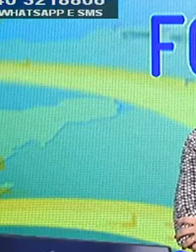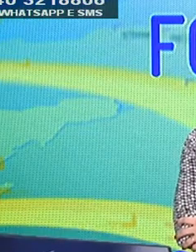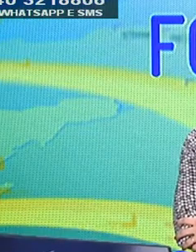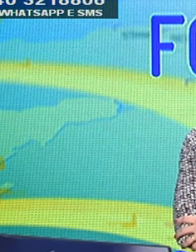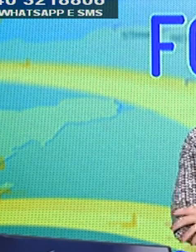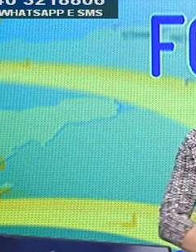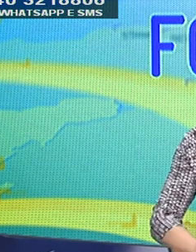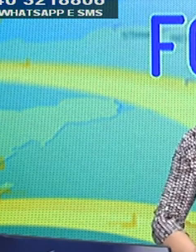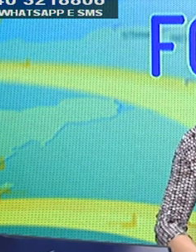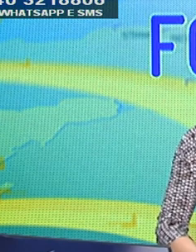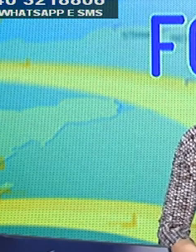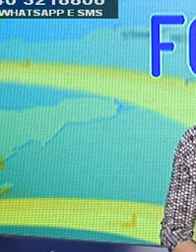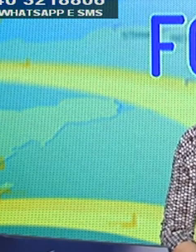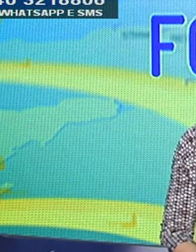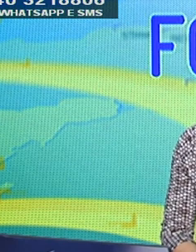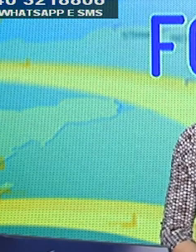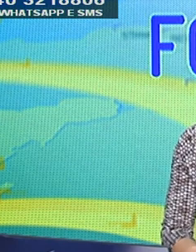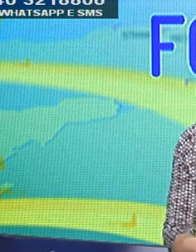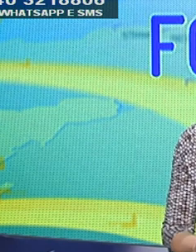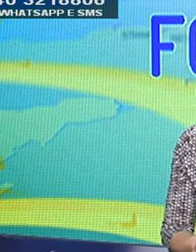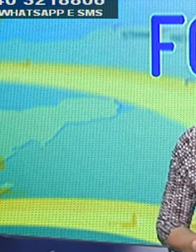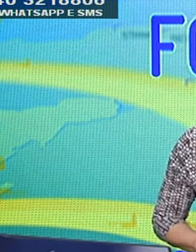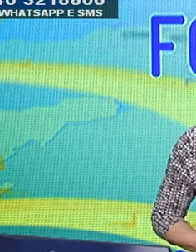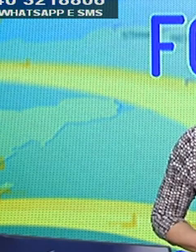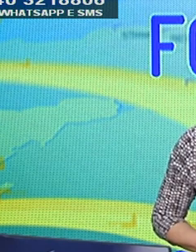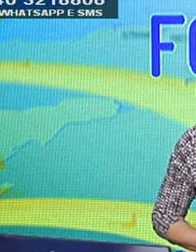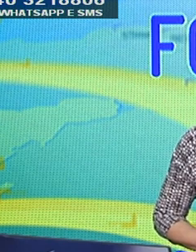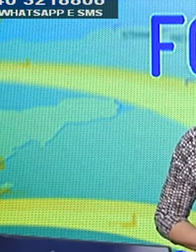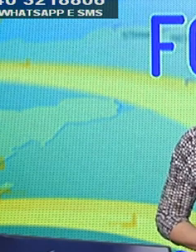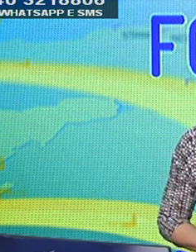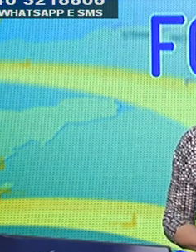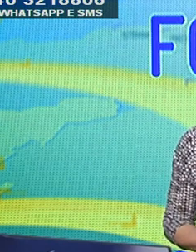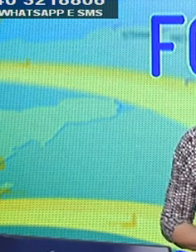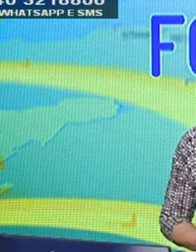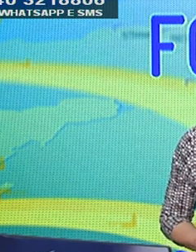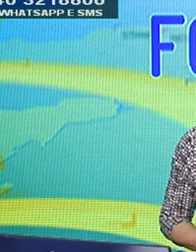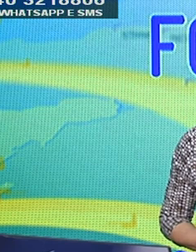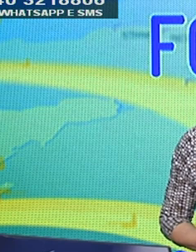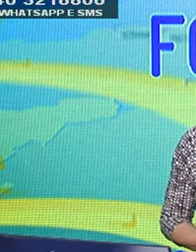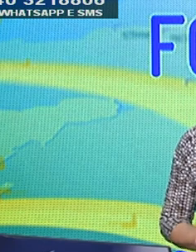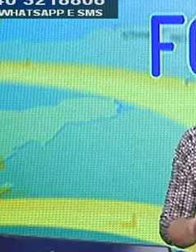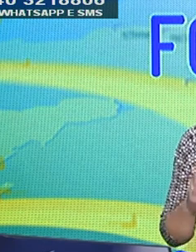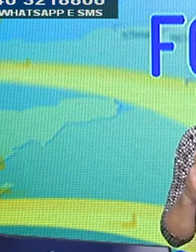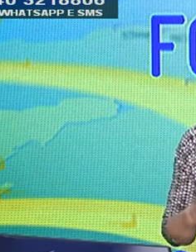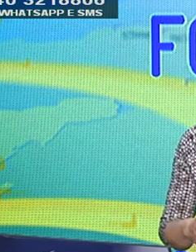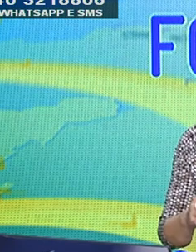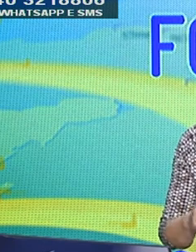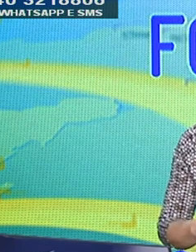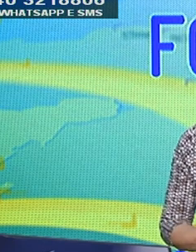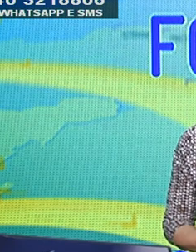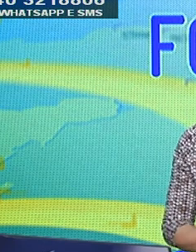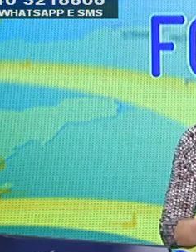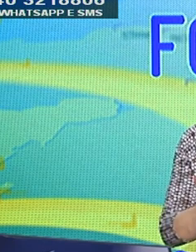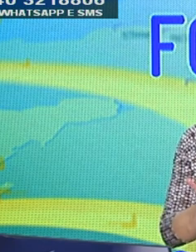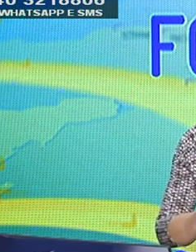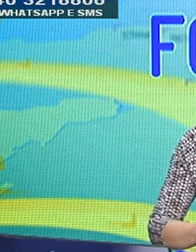di questa star che è Naomi Campbell. Io prima dei saluti ricordo gli appuntamenti del pomeriggio. Dalle 16.30